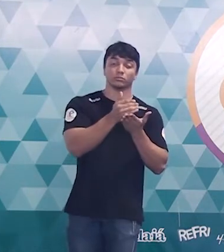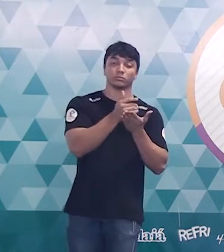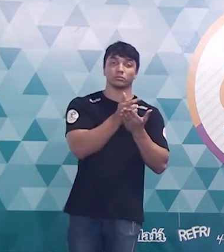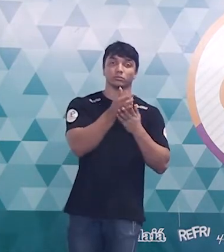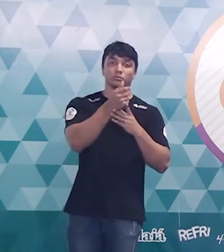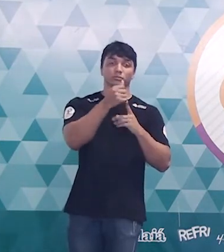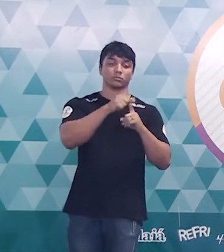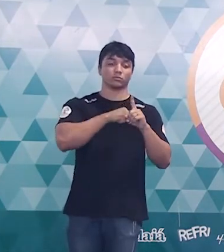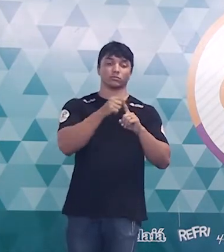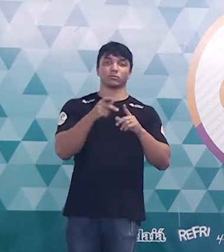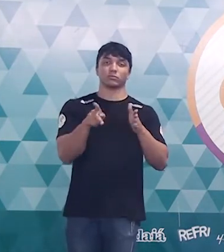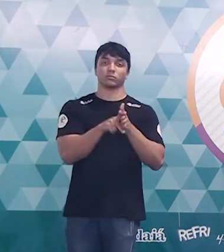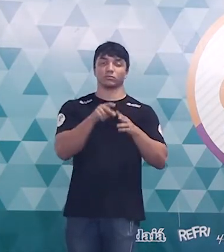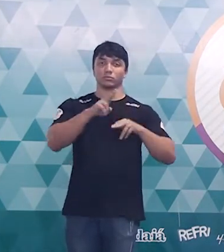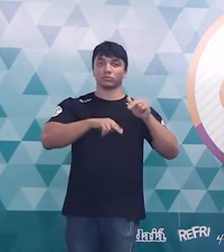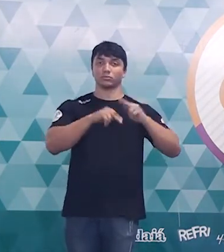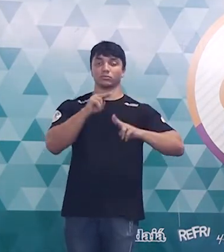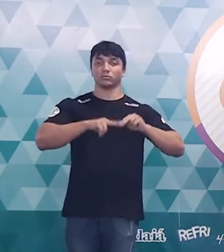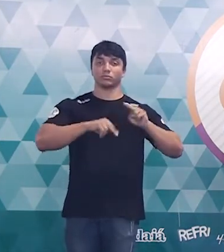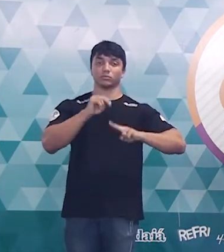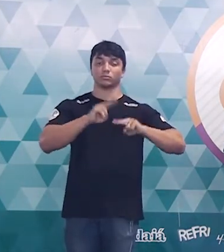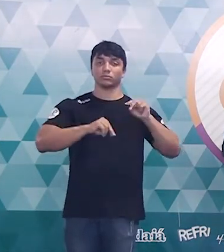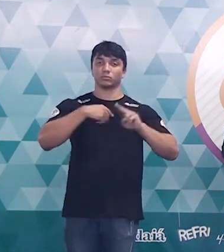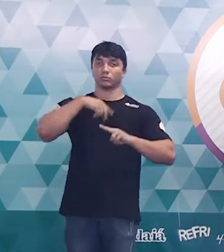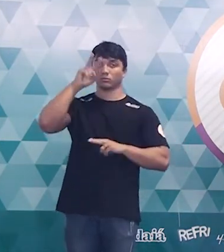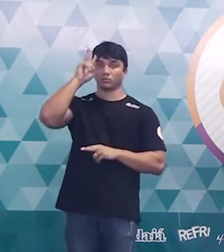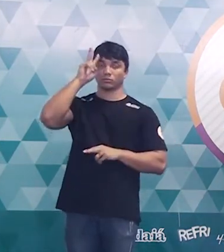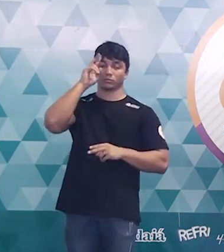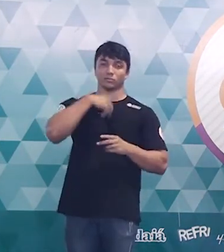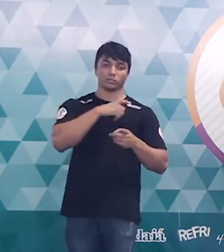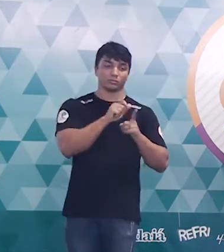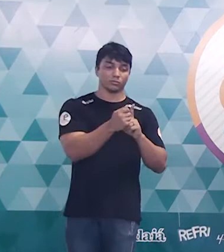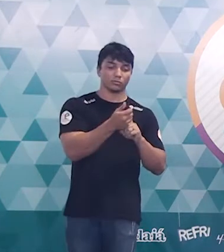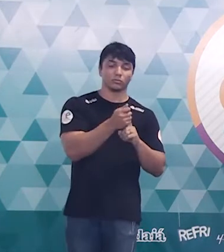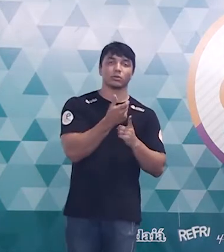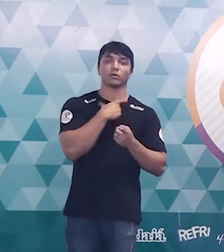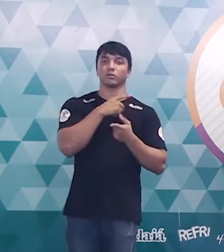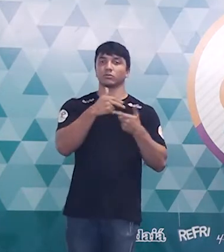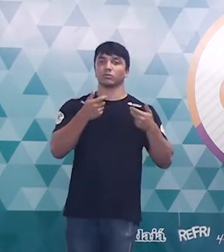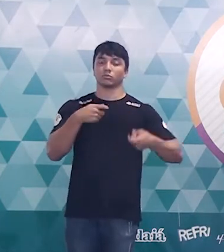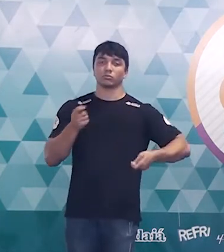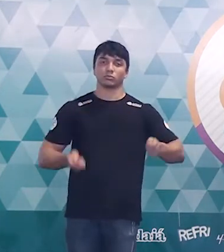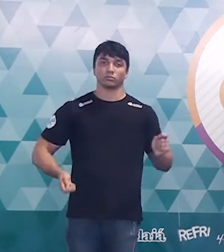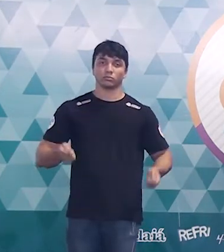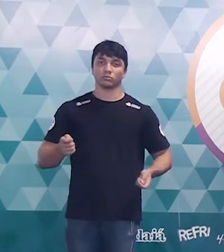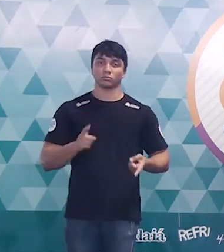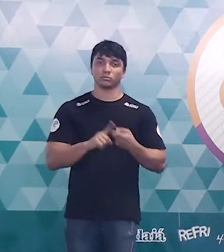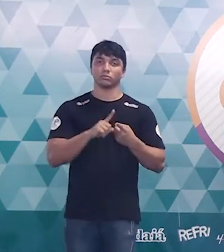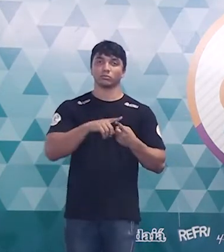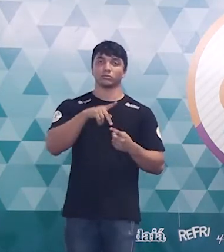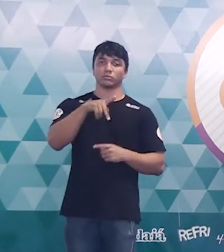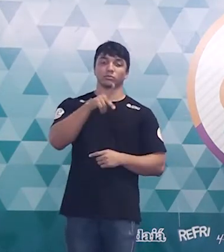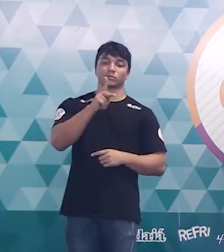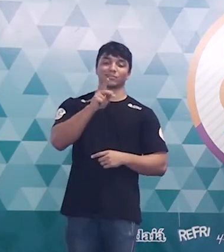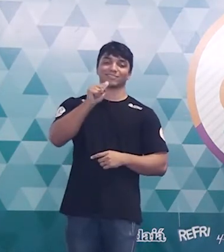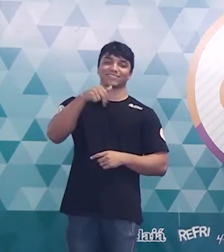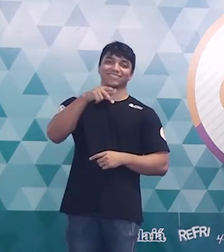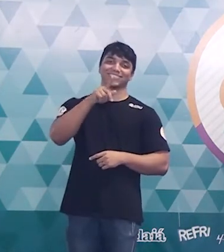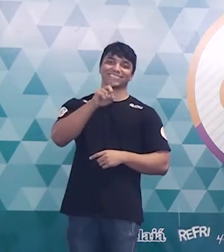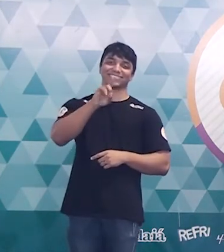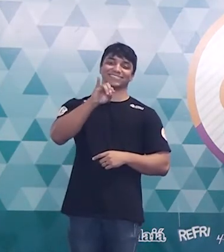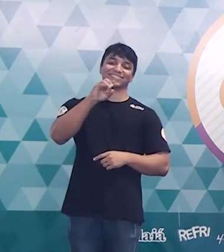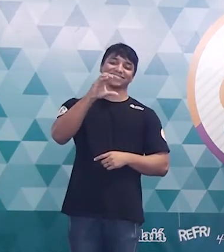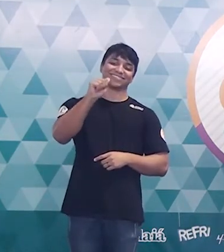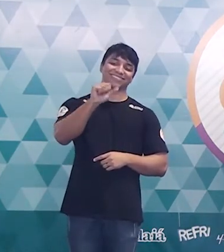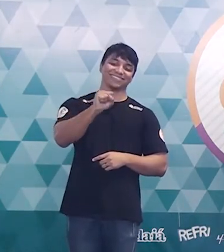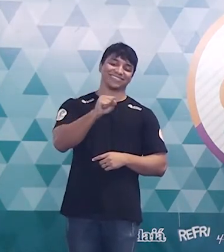mês junino, lembra milho assado, pé de moleque, quadrilha e também candicas, que são as dicas